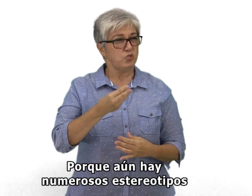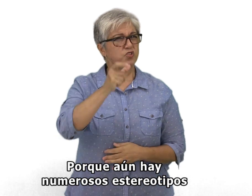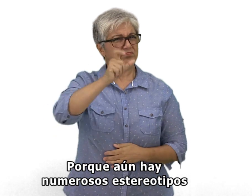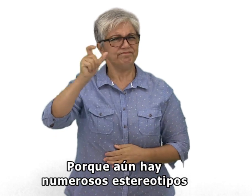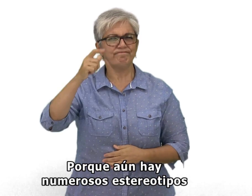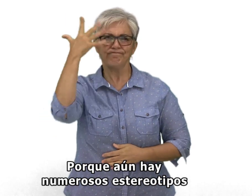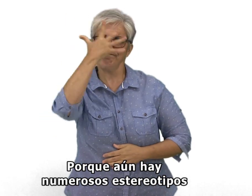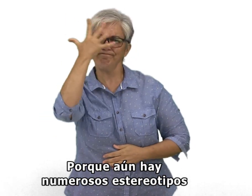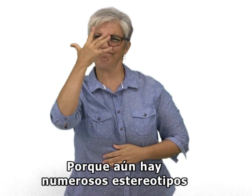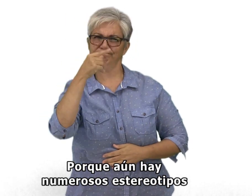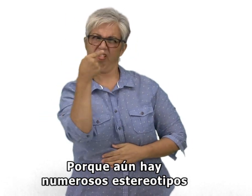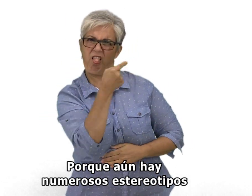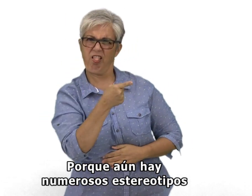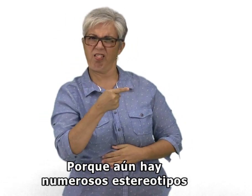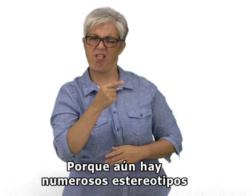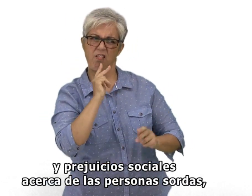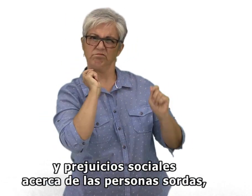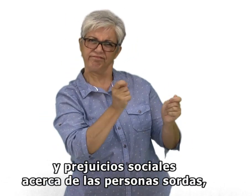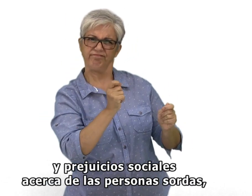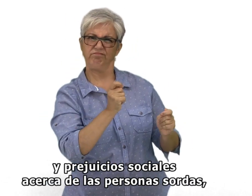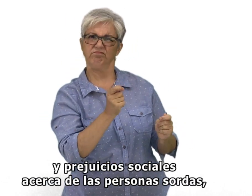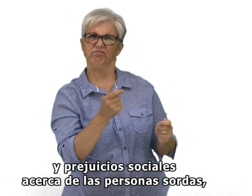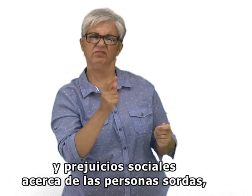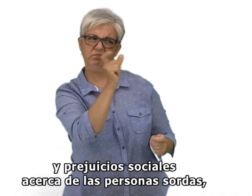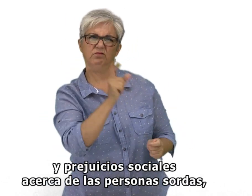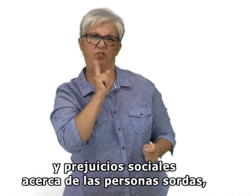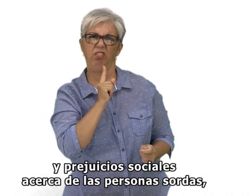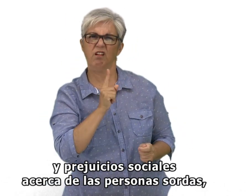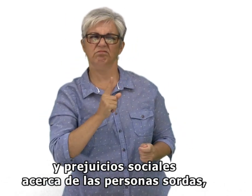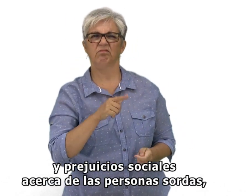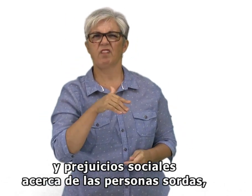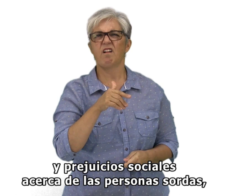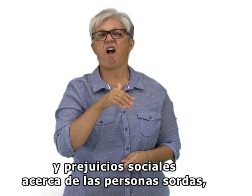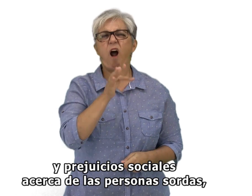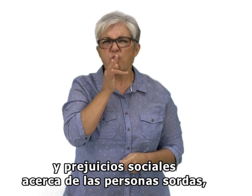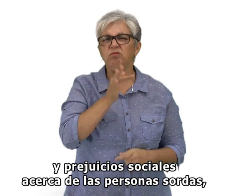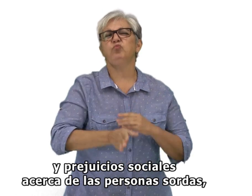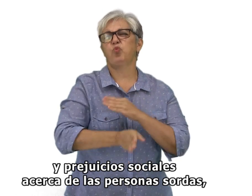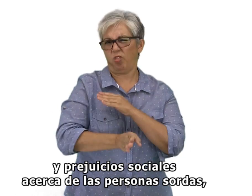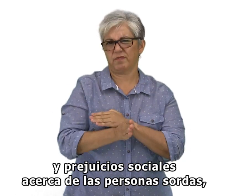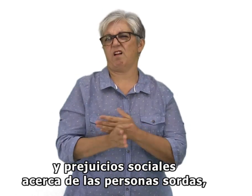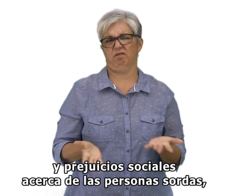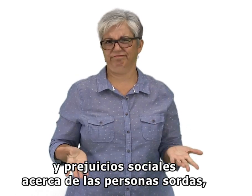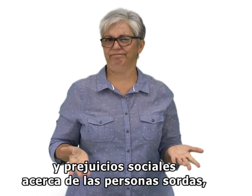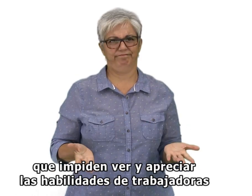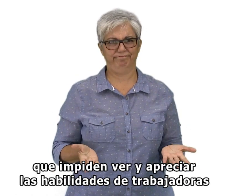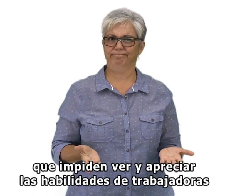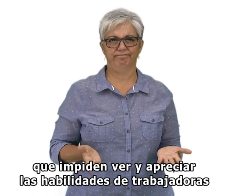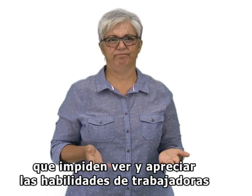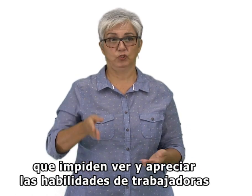numerosos estereotipos y prejuicios sociales acerca de las personas sordas, que